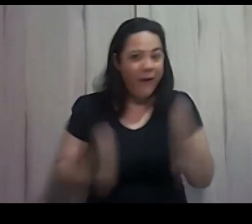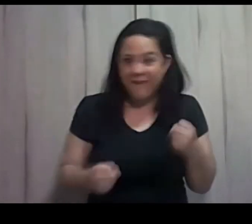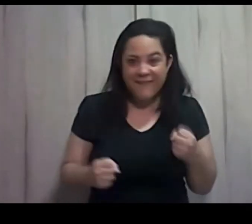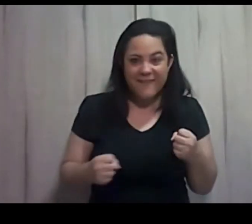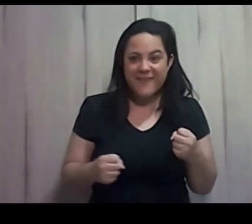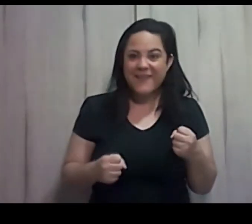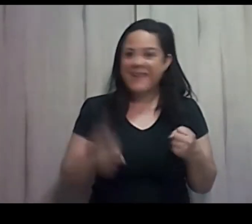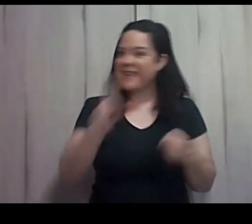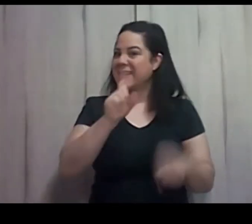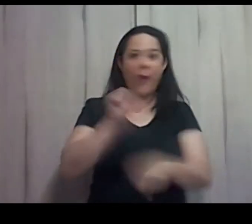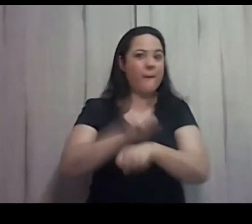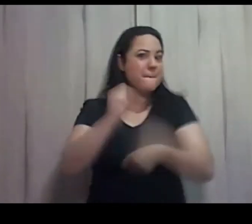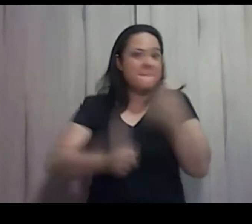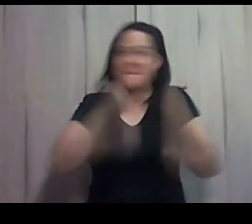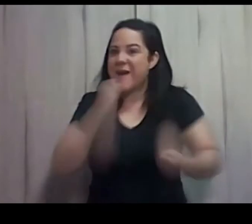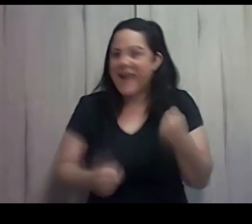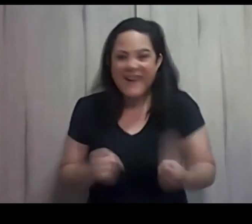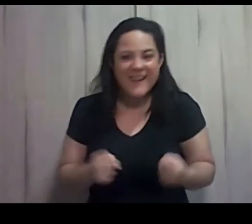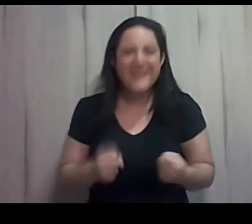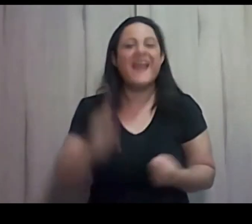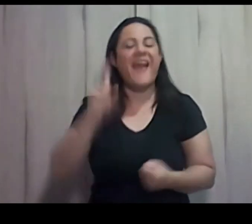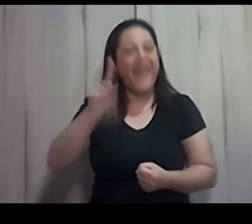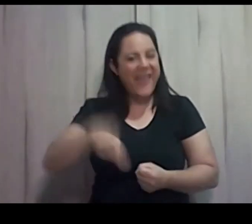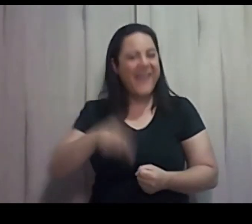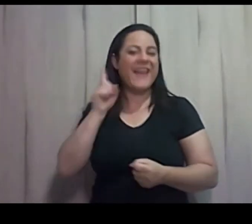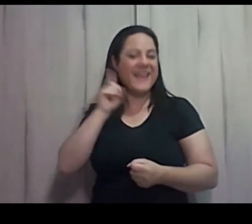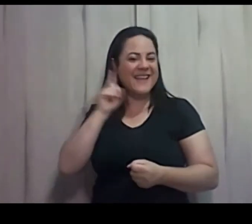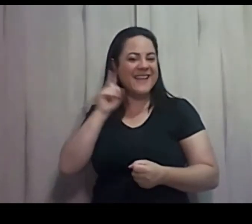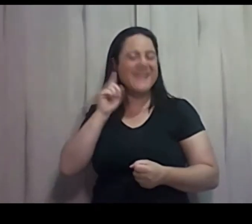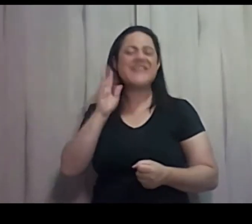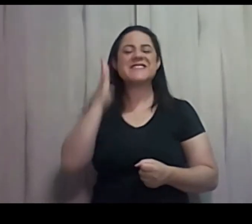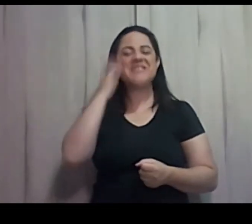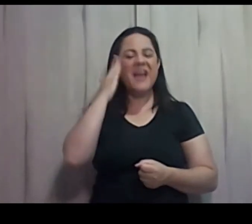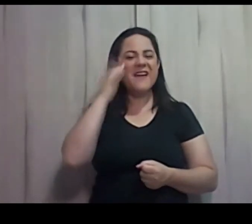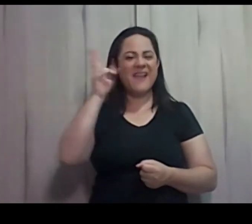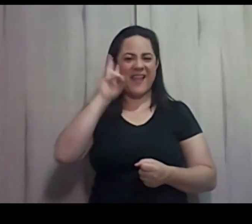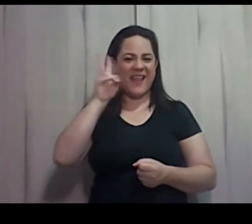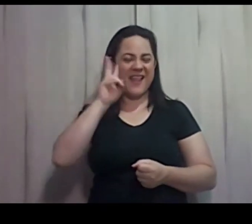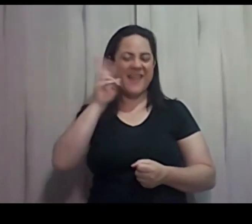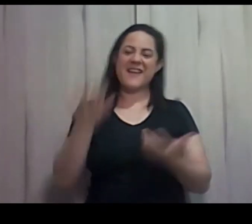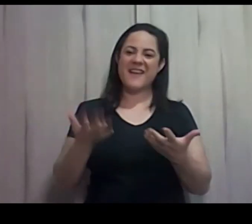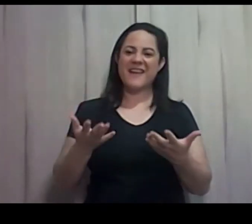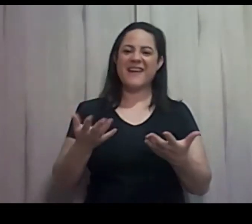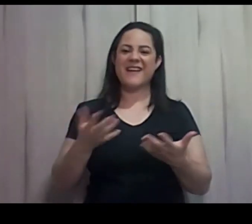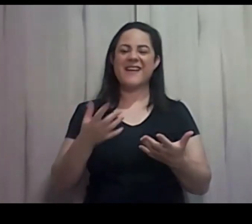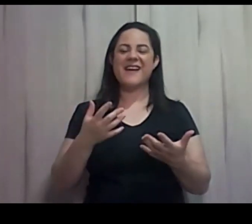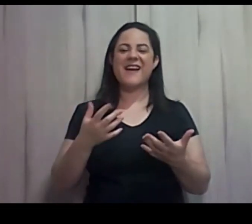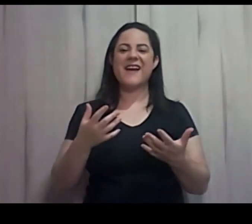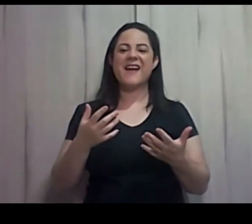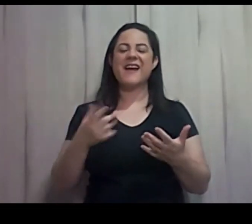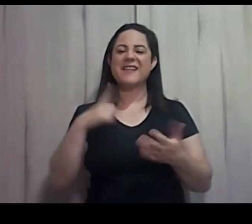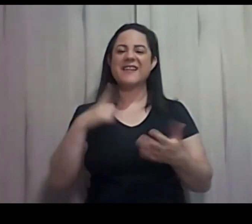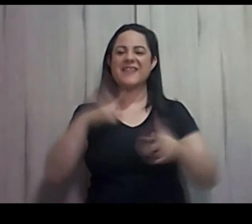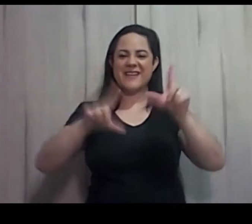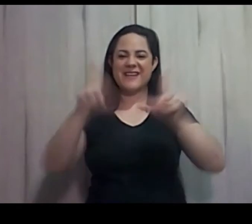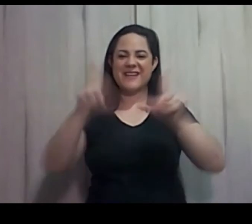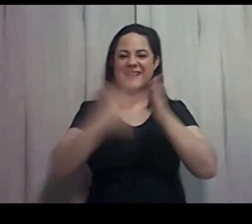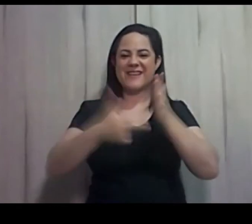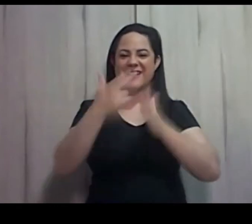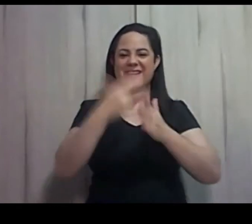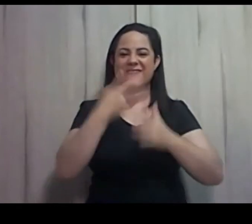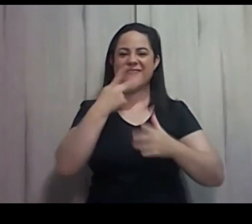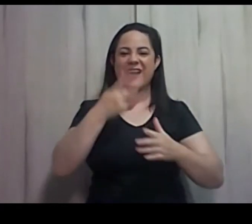Não pare de correr. Isso, Daniele. Ó, sabe o que me lembra? Me lembra aquele desenho do Nemo, lembra? Continue a